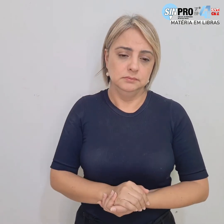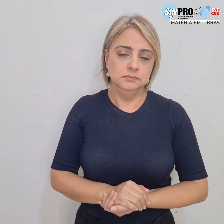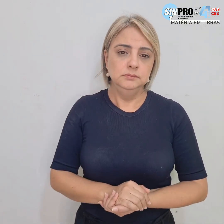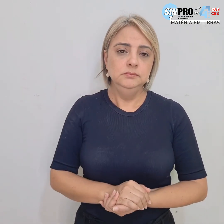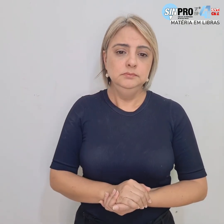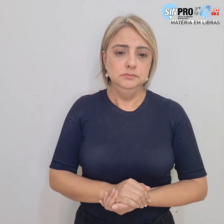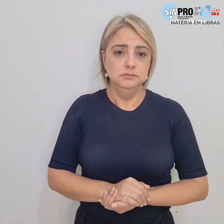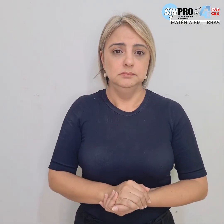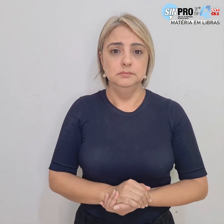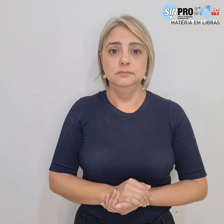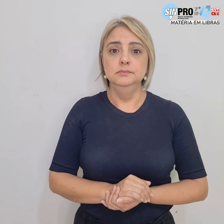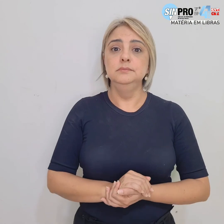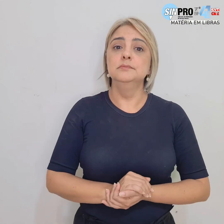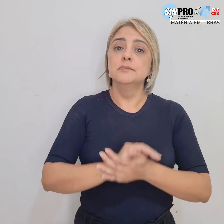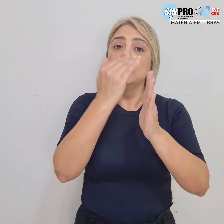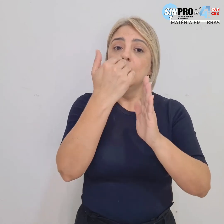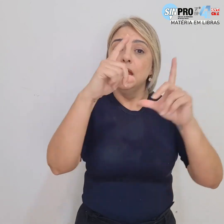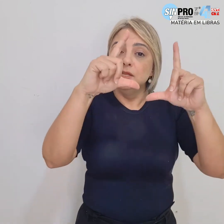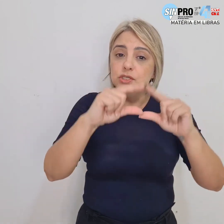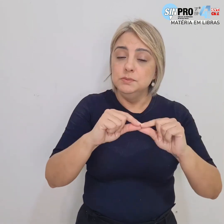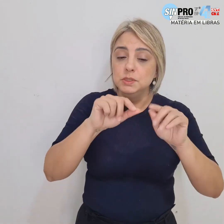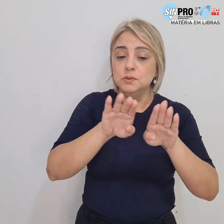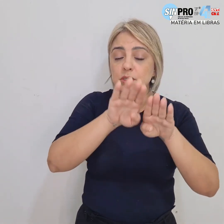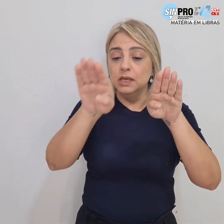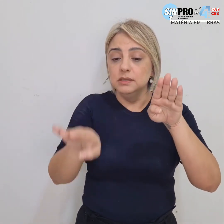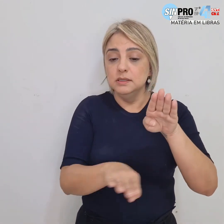a redução das desigualdades.